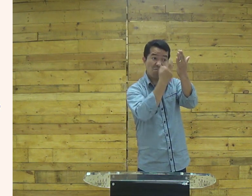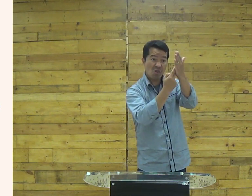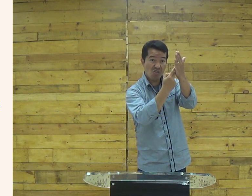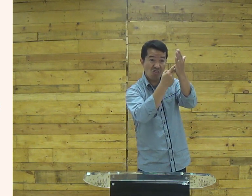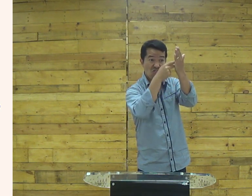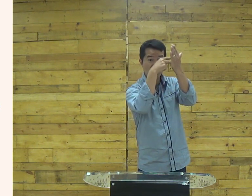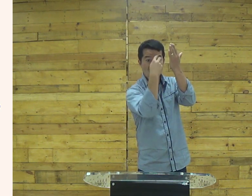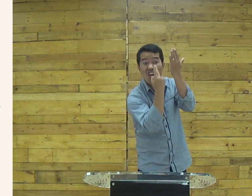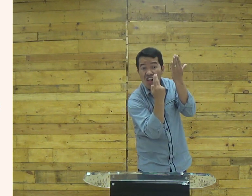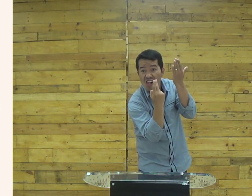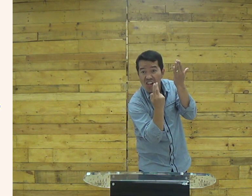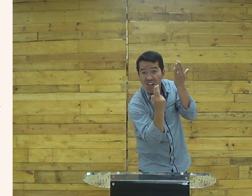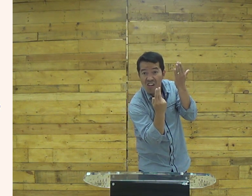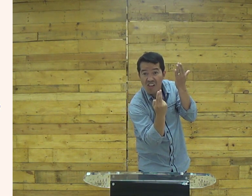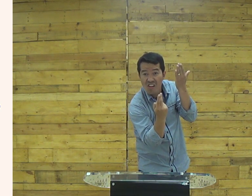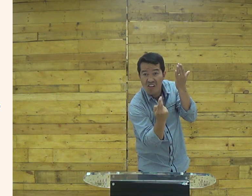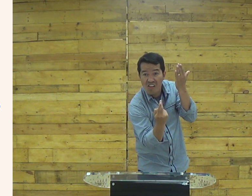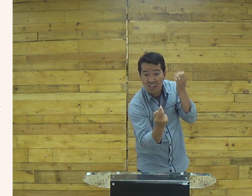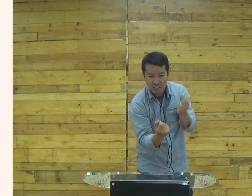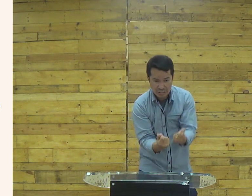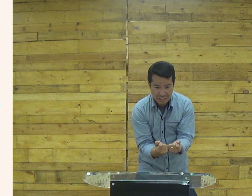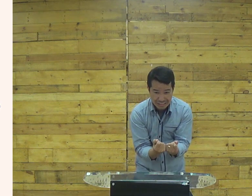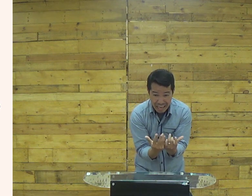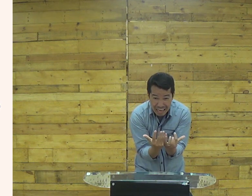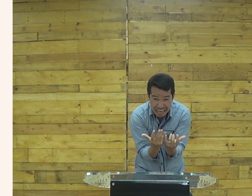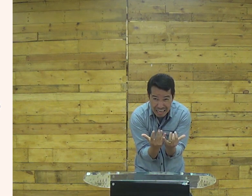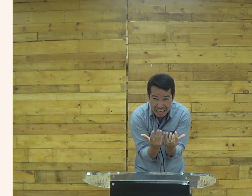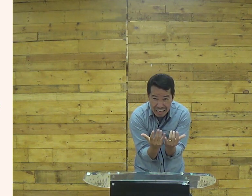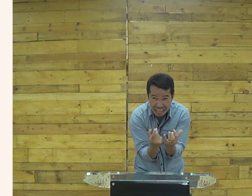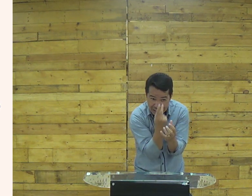já era, perdeu, é inferno.